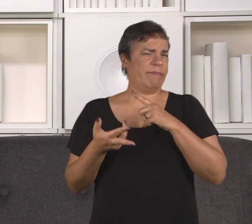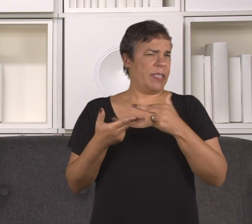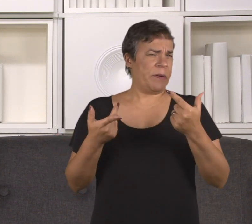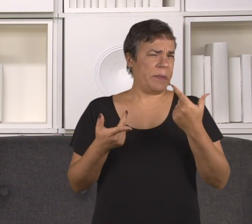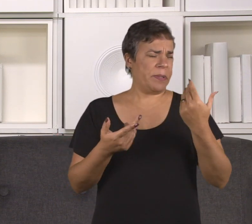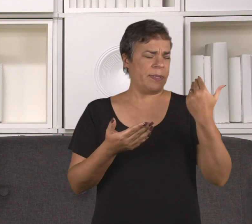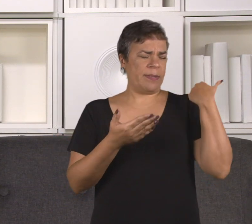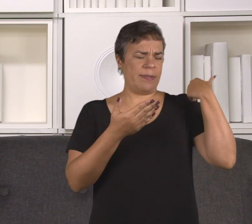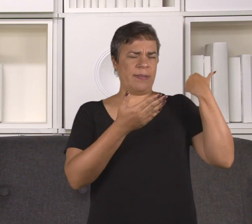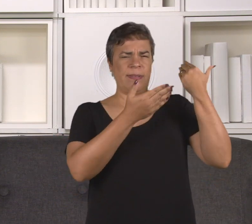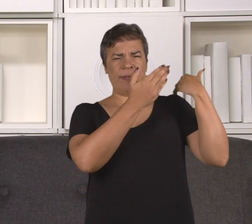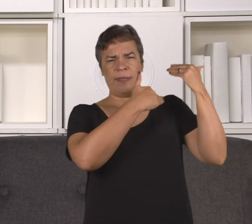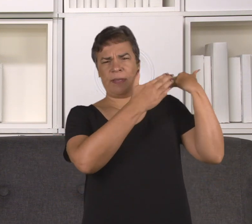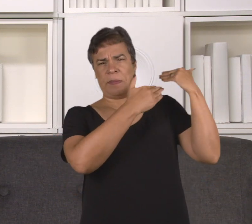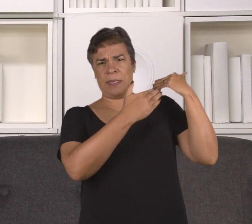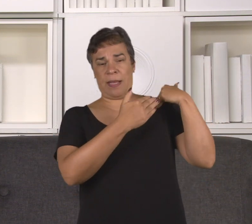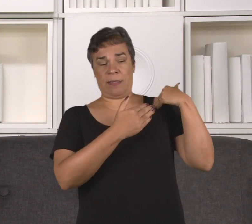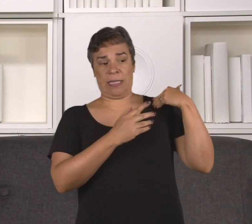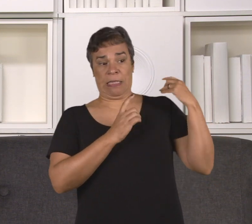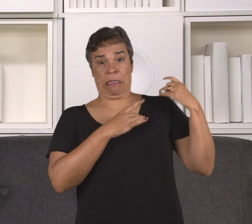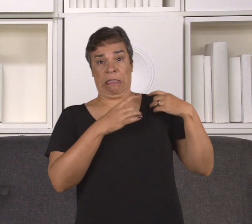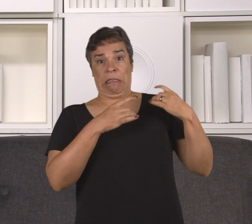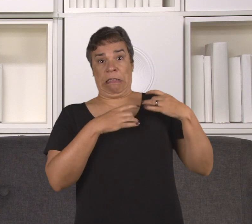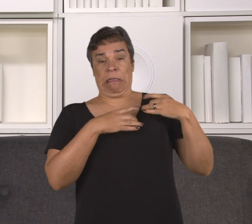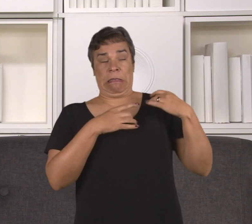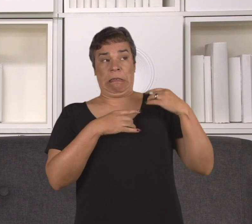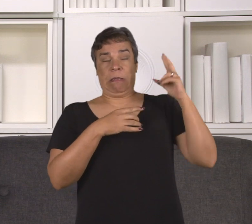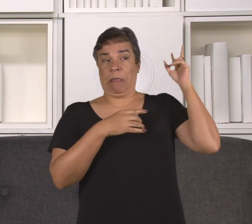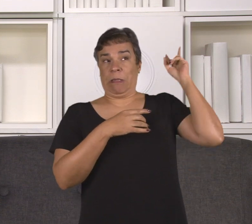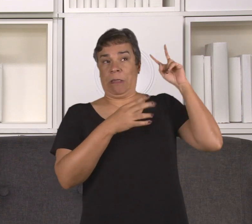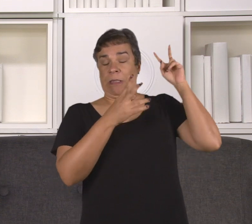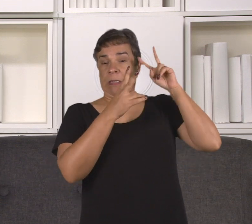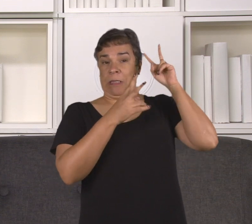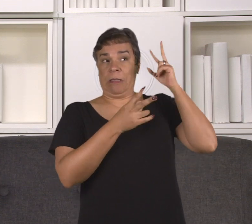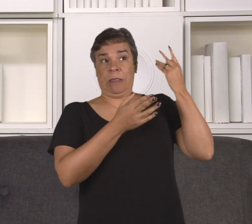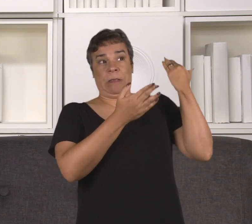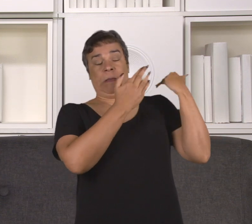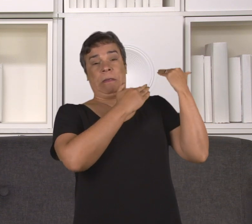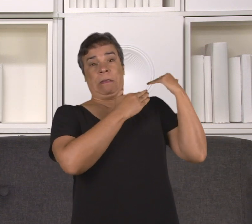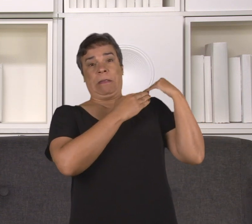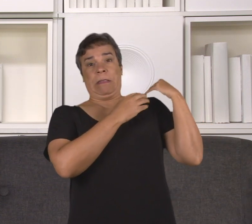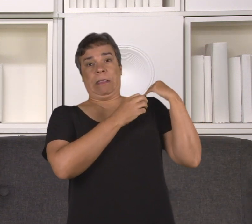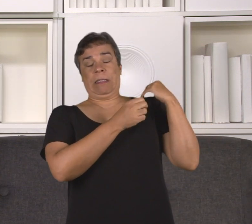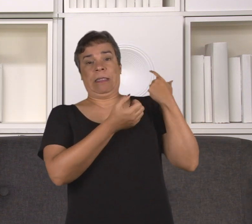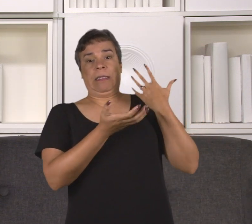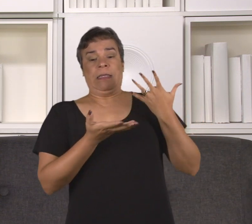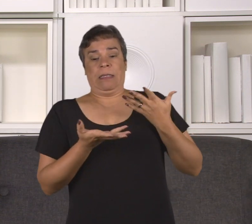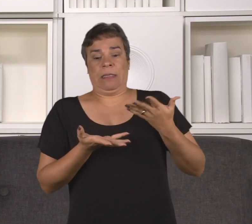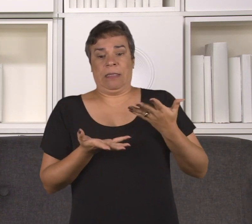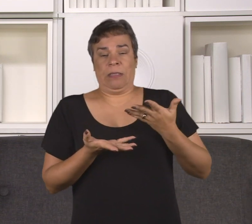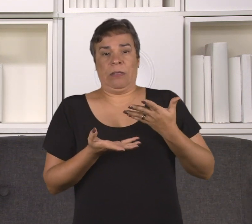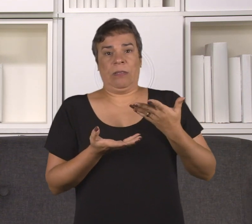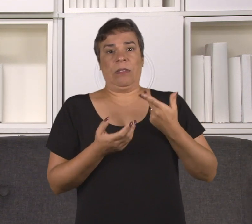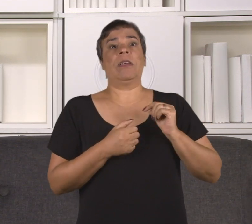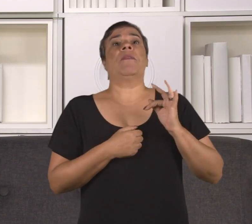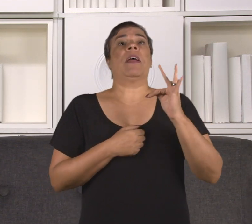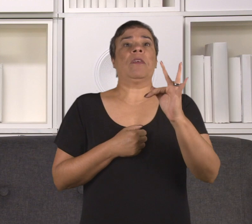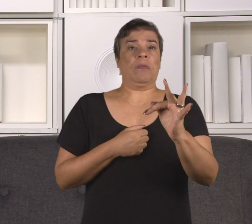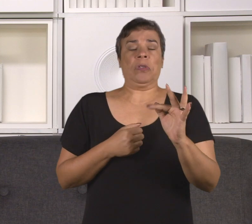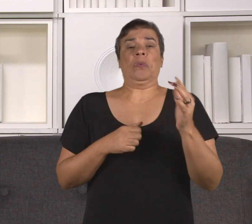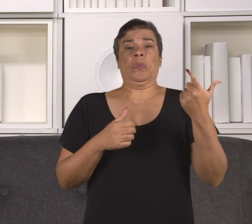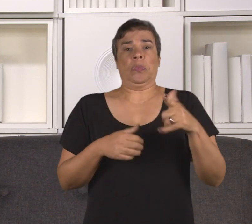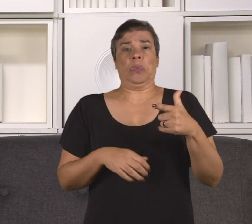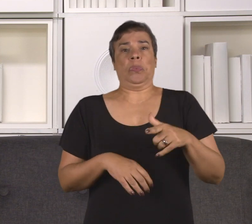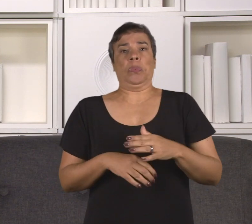do seu passado que assombra você, faz você ter medo do que está acontecendo hoje ou do que pode acontecer